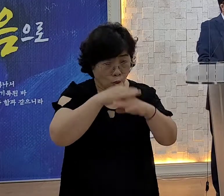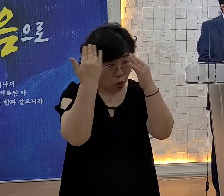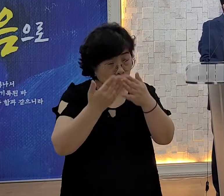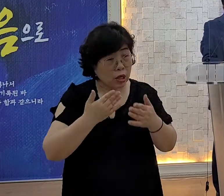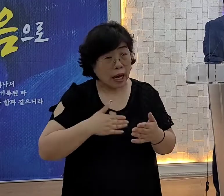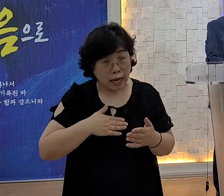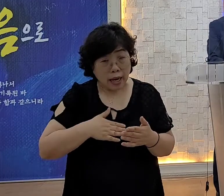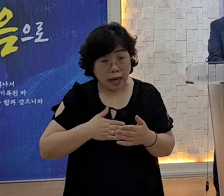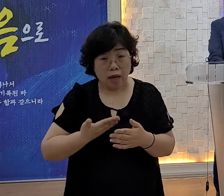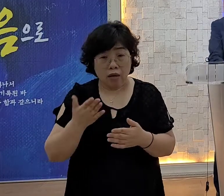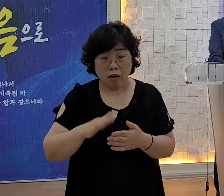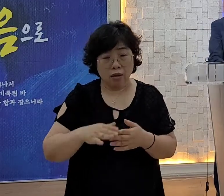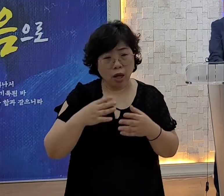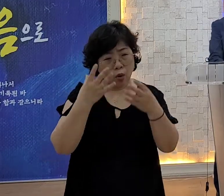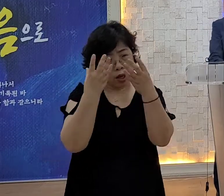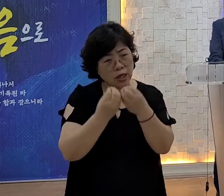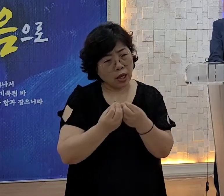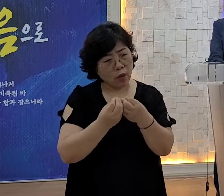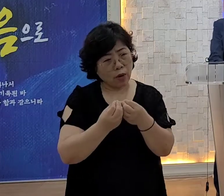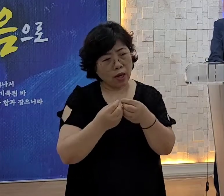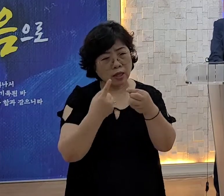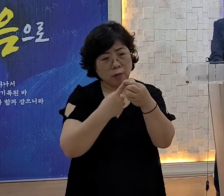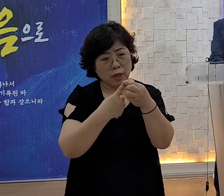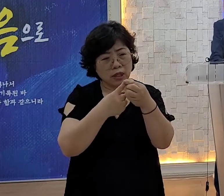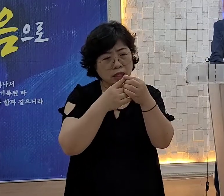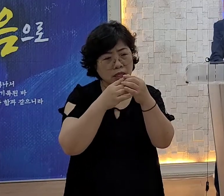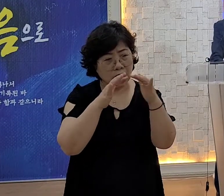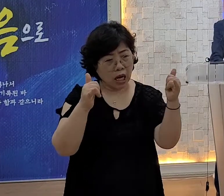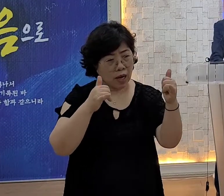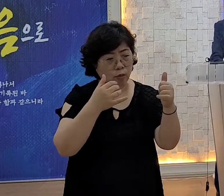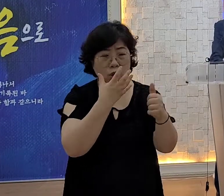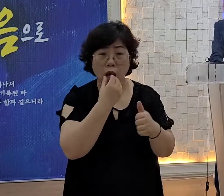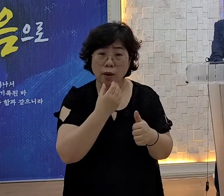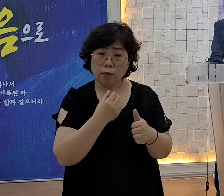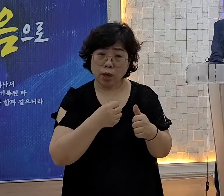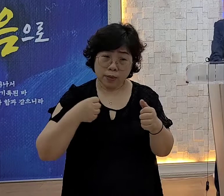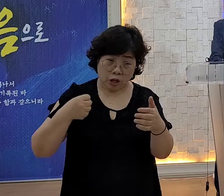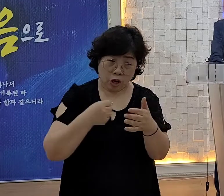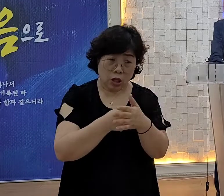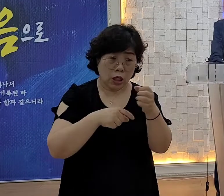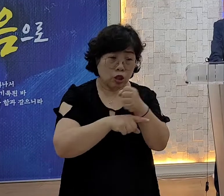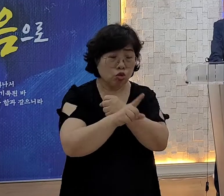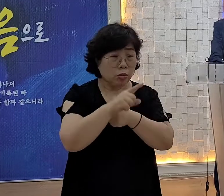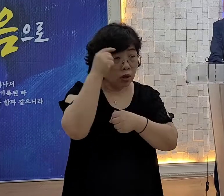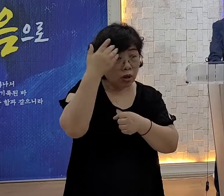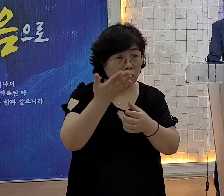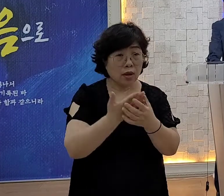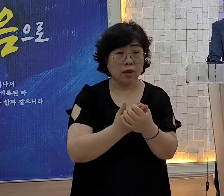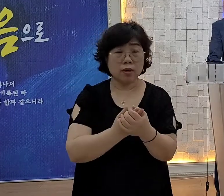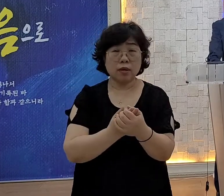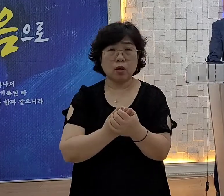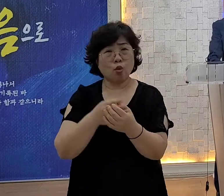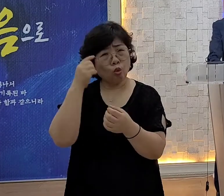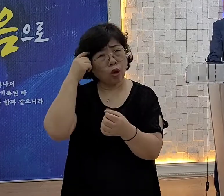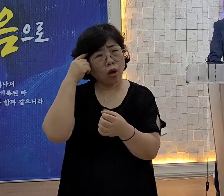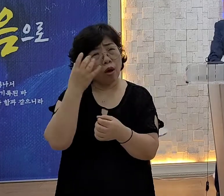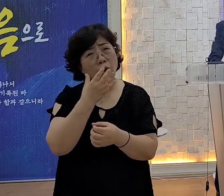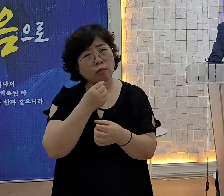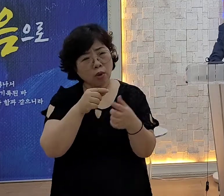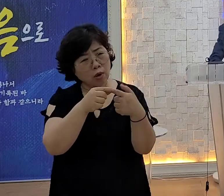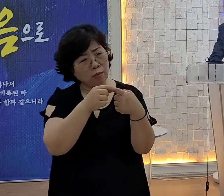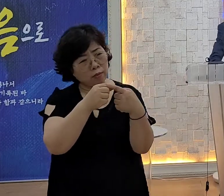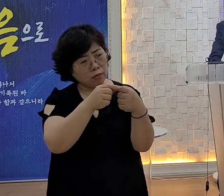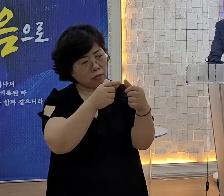그 예화의 1번을 바울은 아브라함으로 잡고 있다는 거예요. 왜일까? 왜 아브라함이 1번일까?